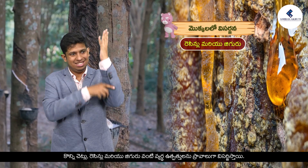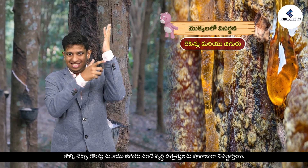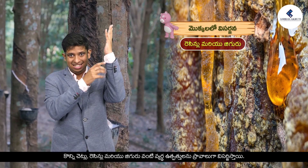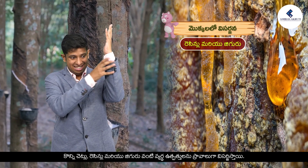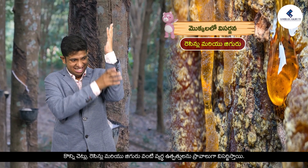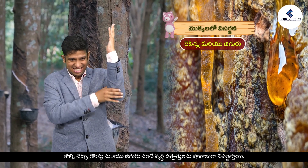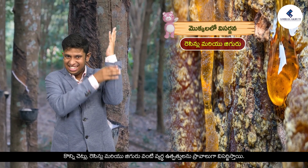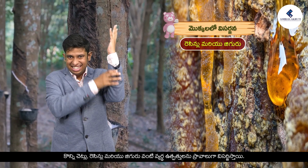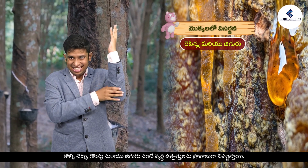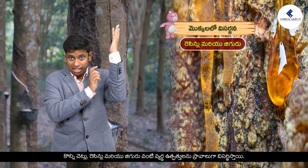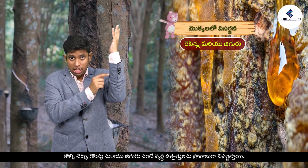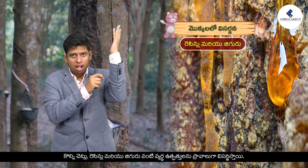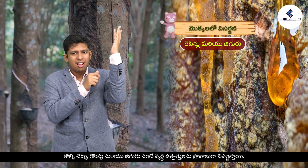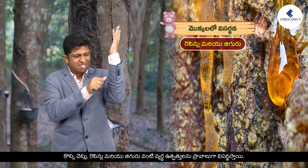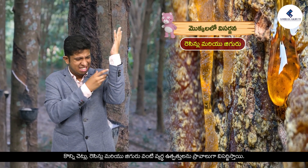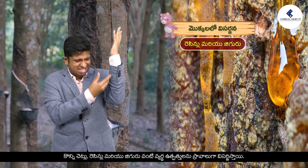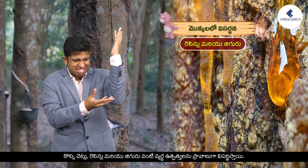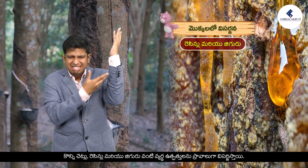ఉత్పత్తులను స్రావాలుగా విసర్జిస్తాయి.